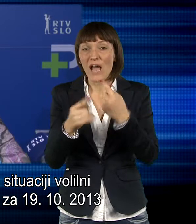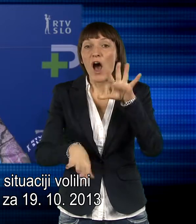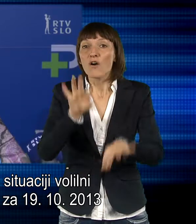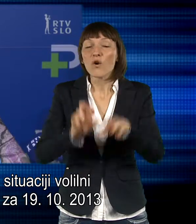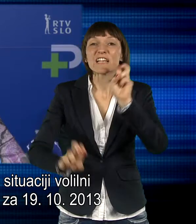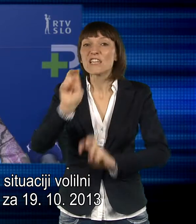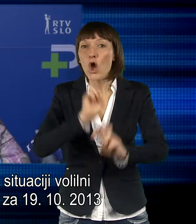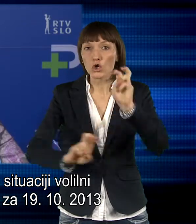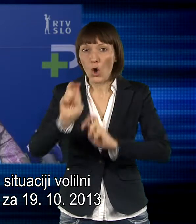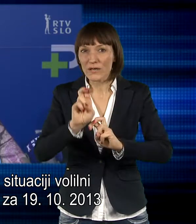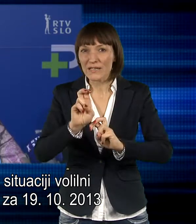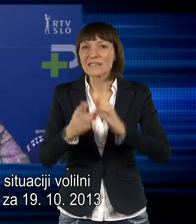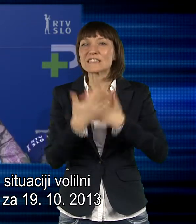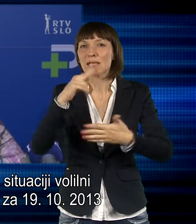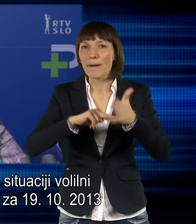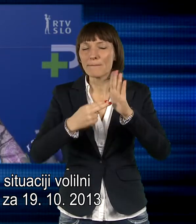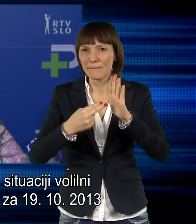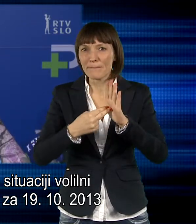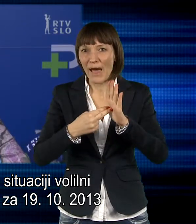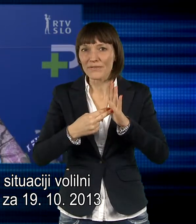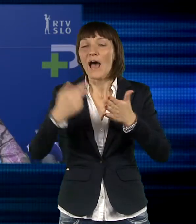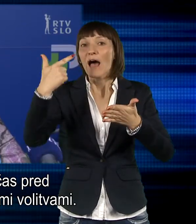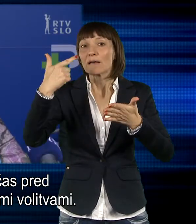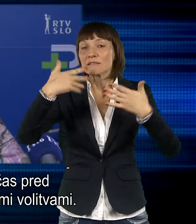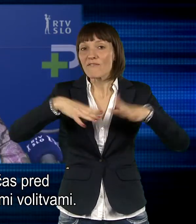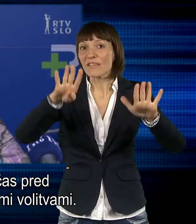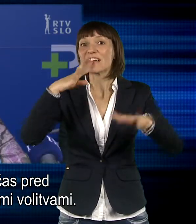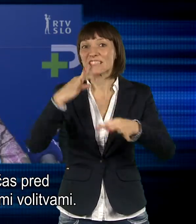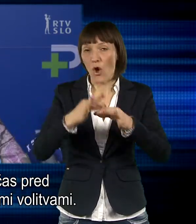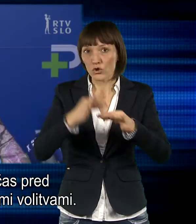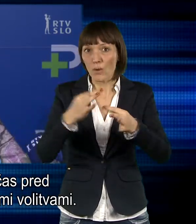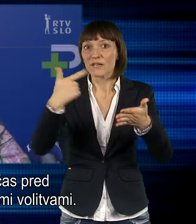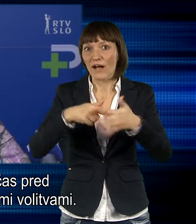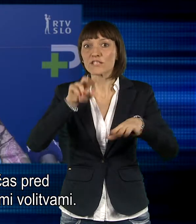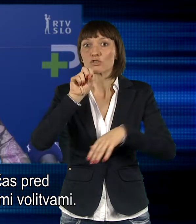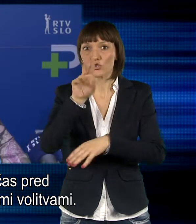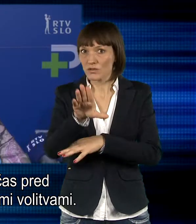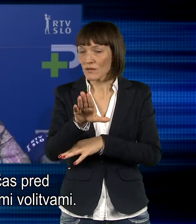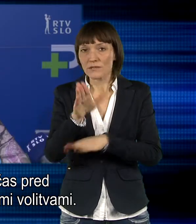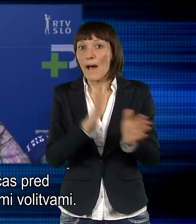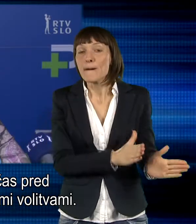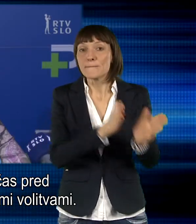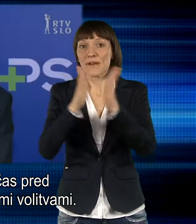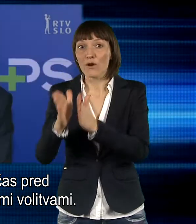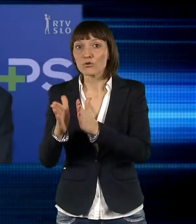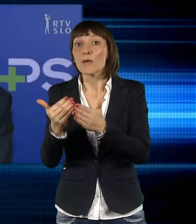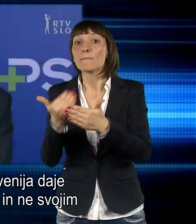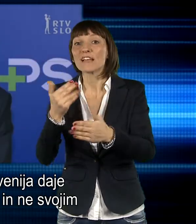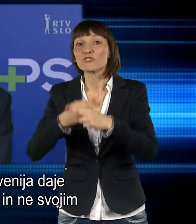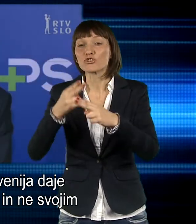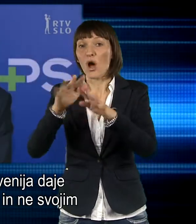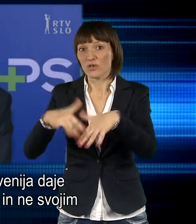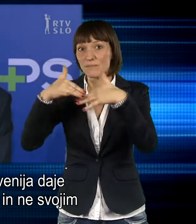kongres načrtovan za 19.10.2013 preloži na čas pred državnozborskimi volitvami.